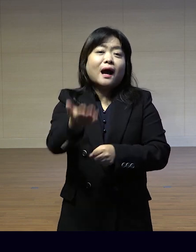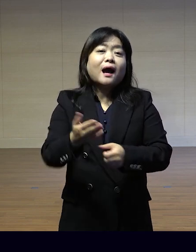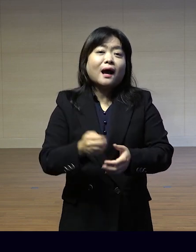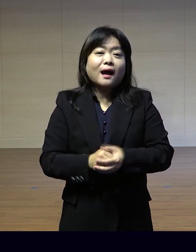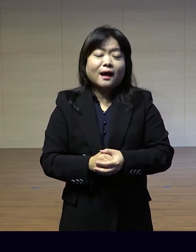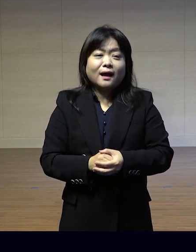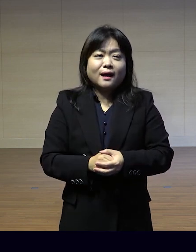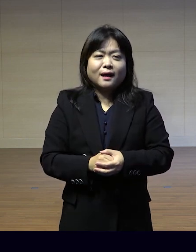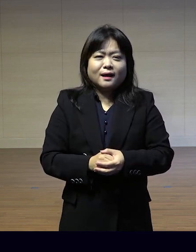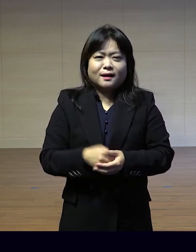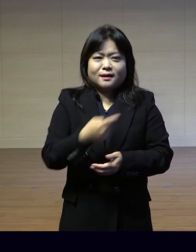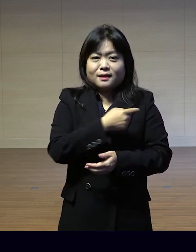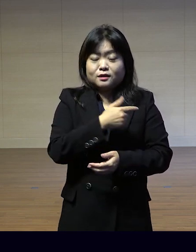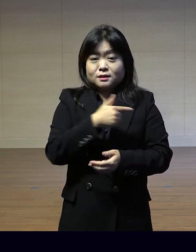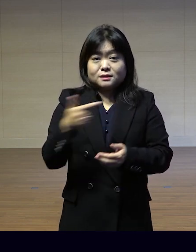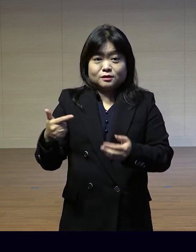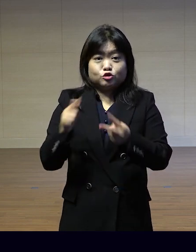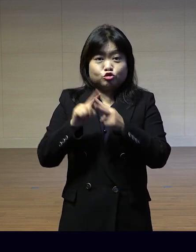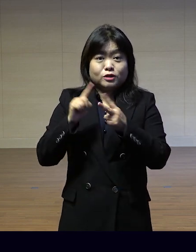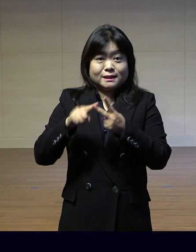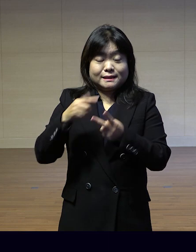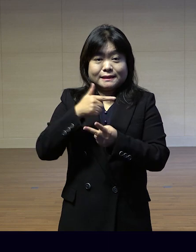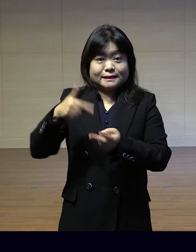그것은 이제 두 가지 큰 입장이 있는데요.